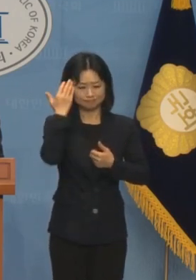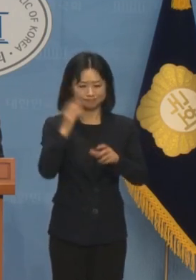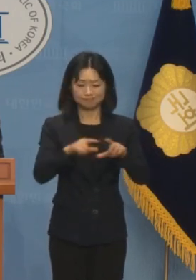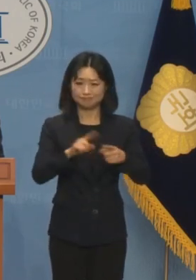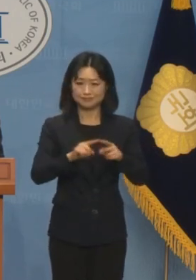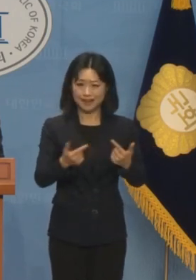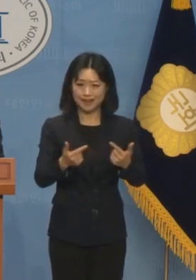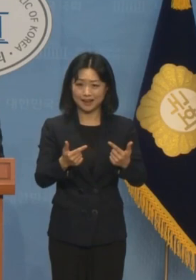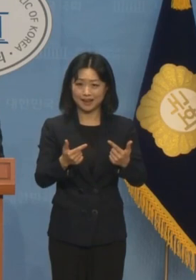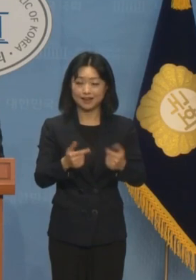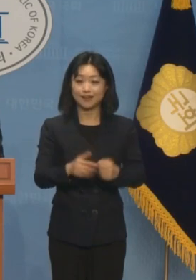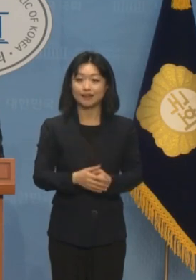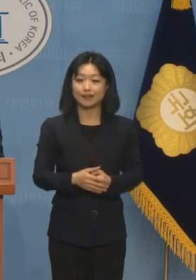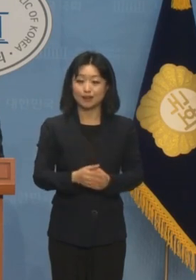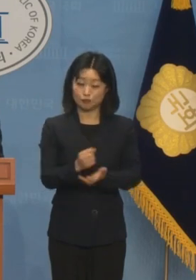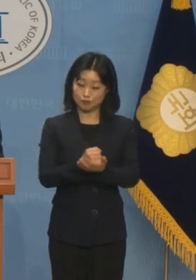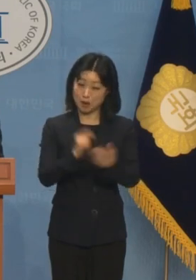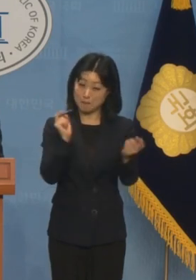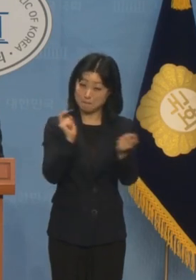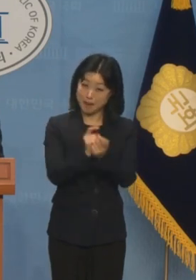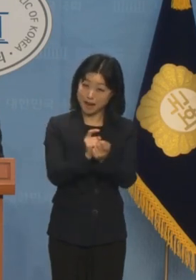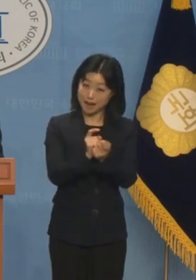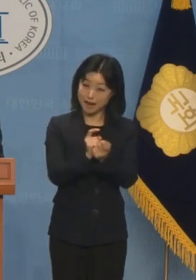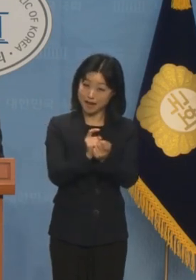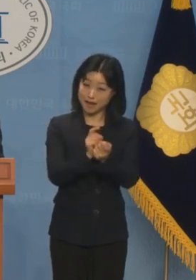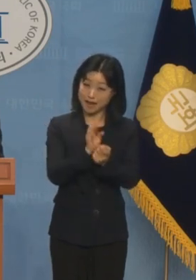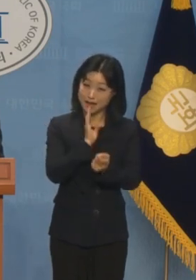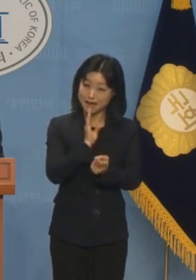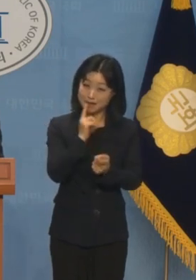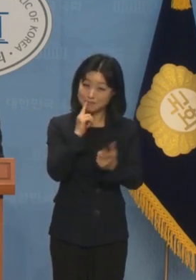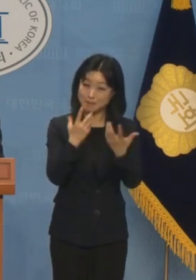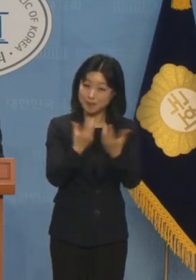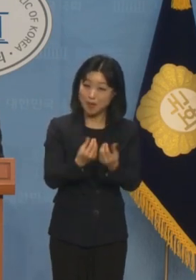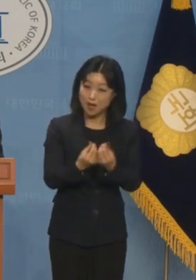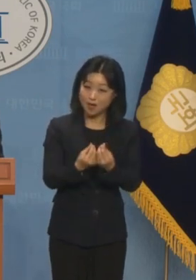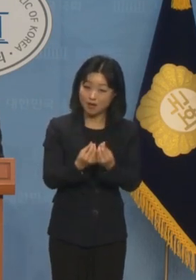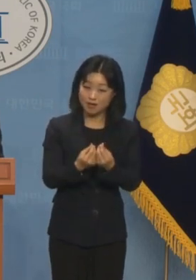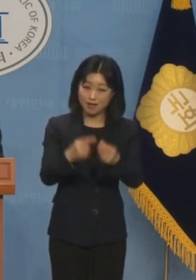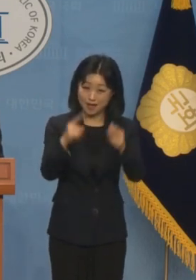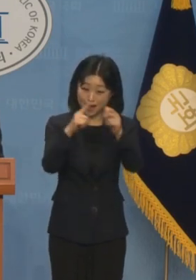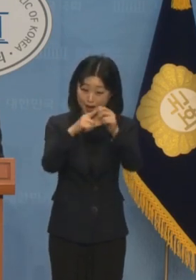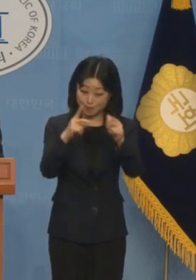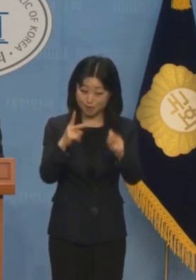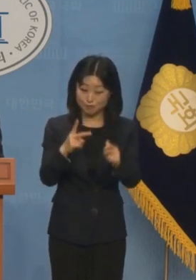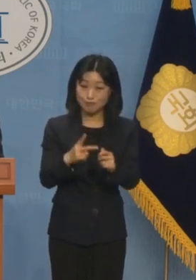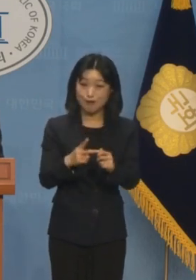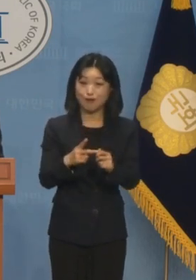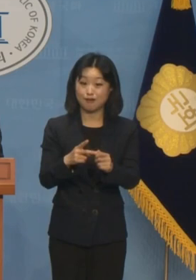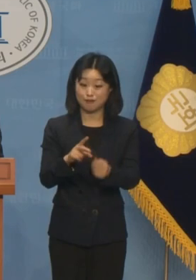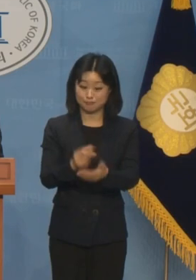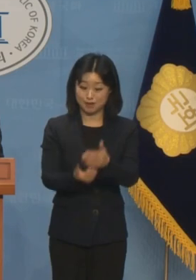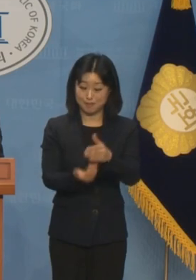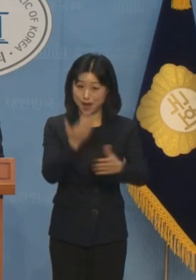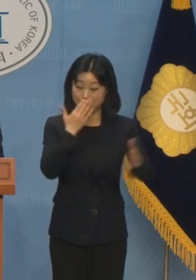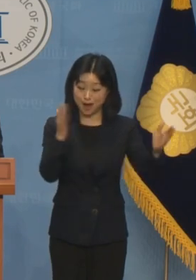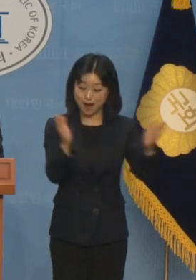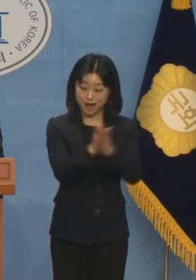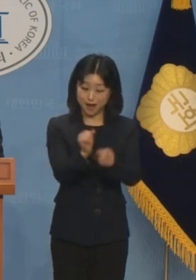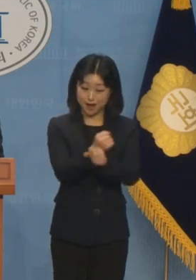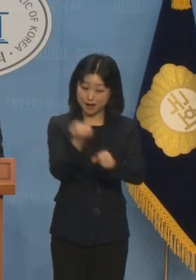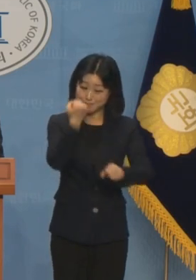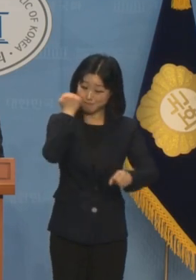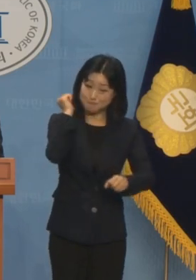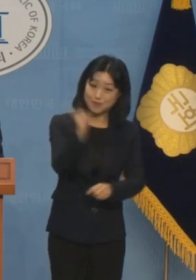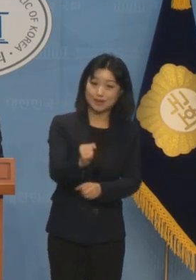않고 한 번은 우연이라고 변명할 수 있지만 2번 이상은 공모했을 가능성이 크다고 볼